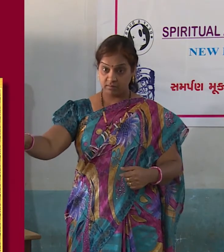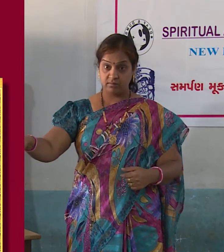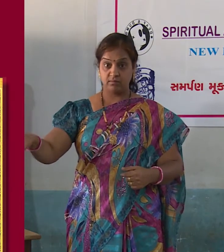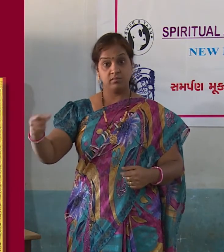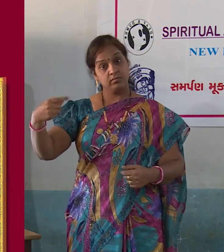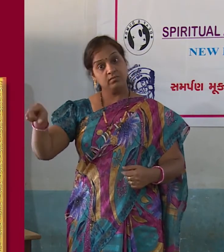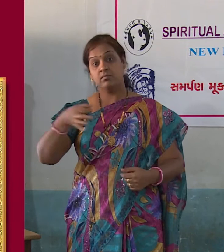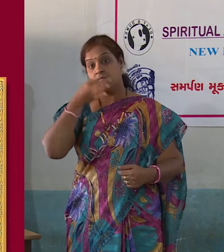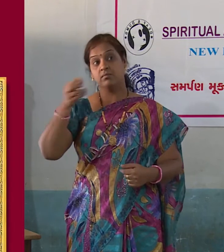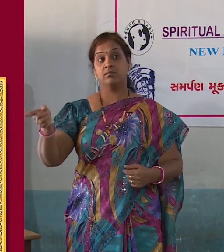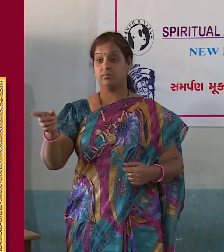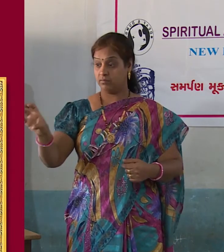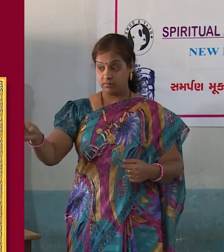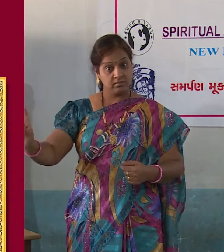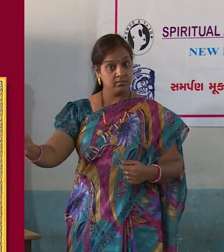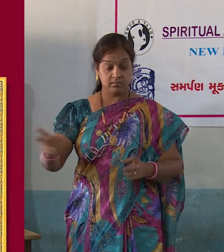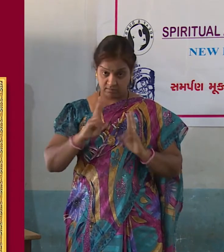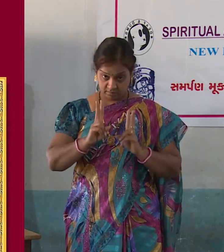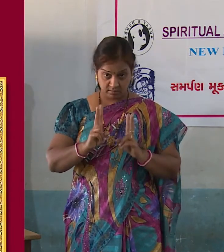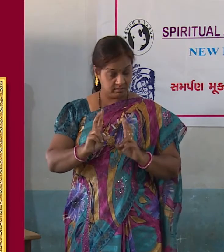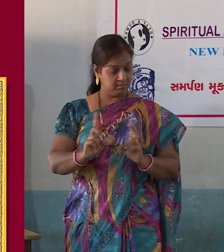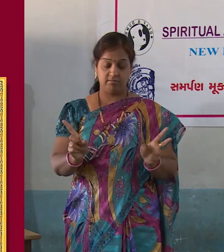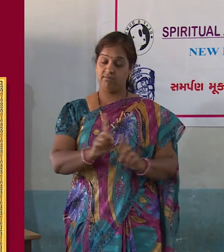है उसके अंदर सारा रिकॉर्ड भरा हुआ है।